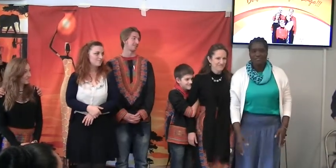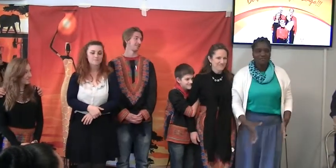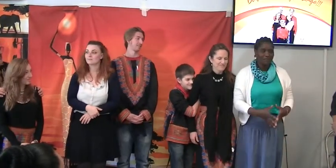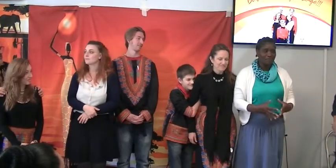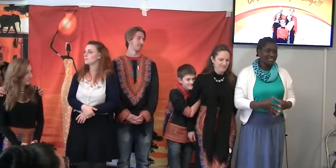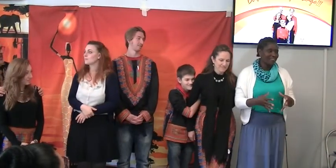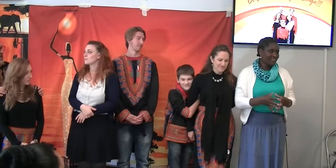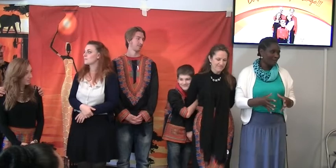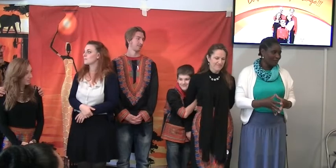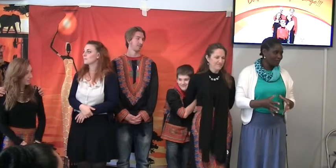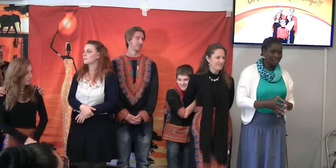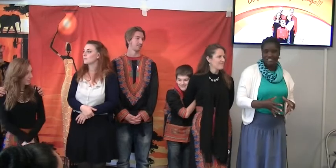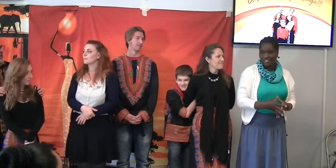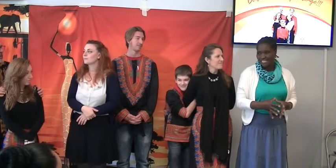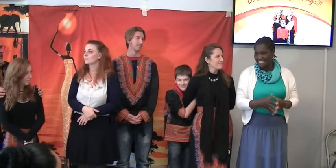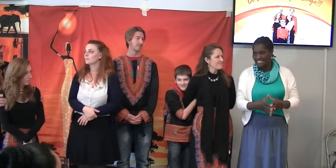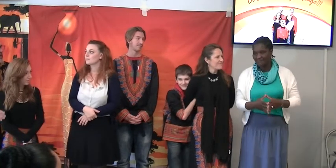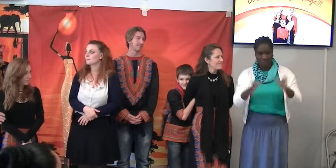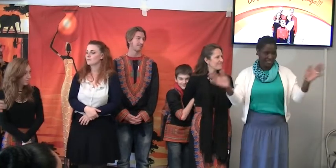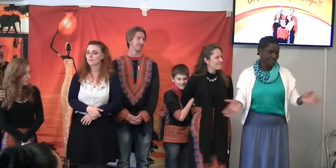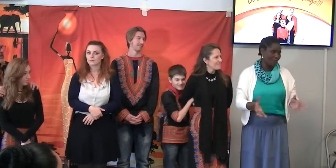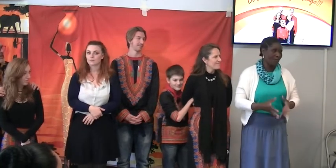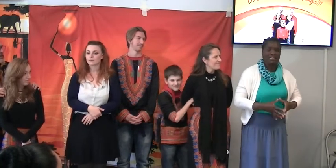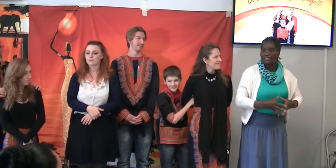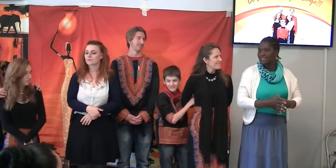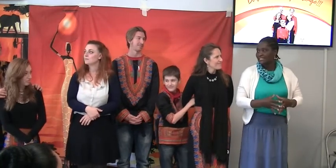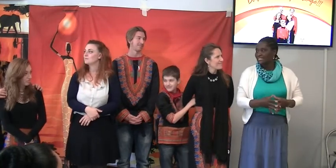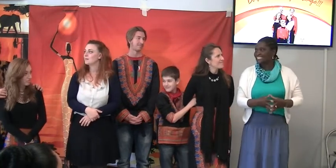I want to say thank you to the church.